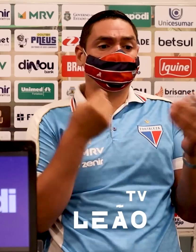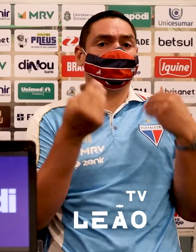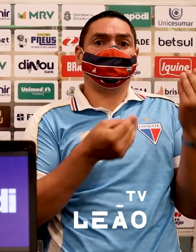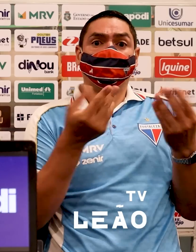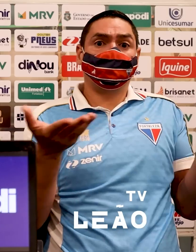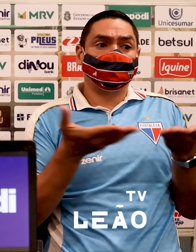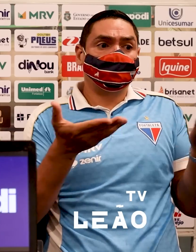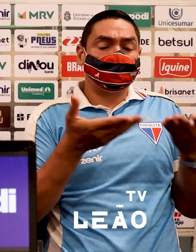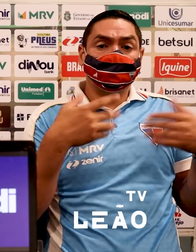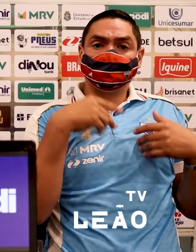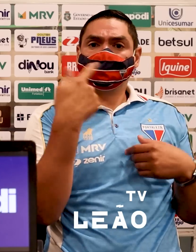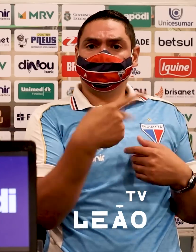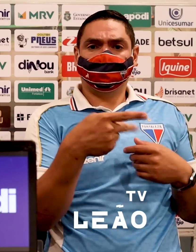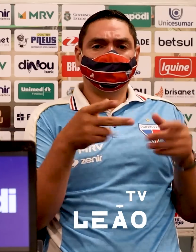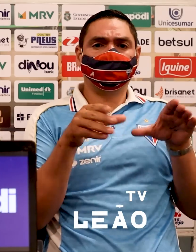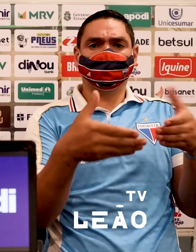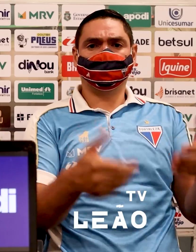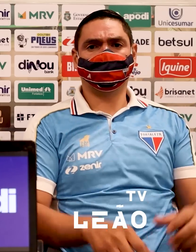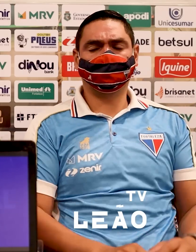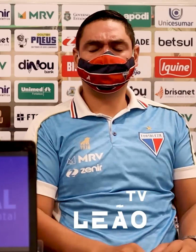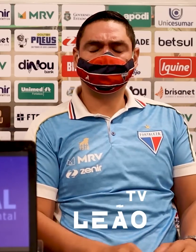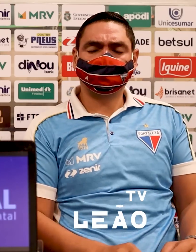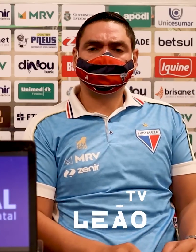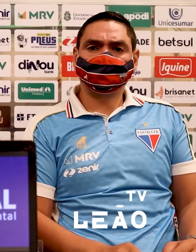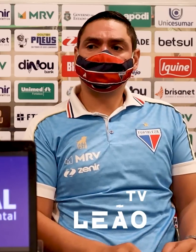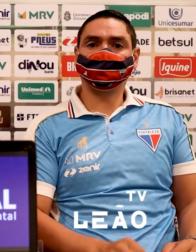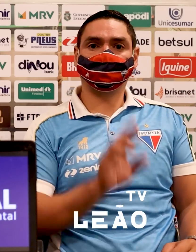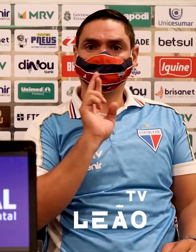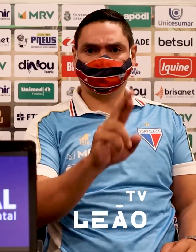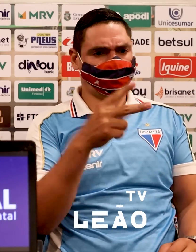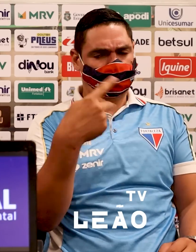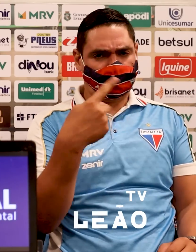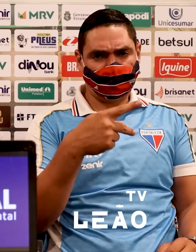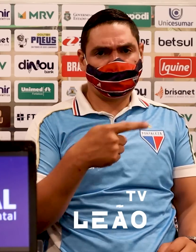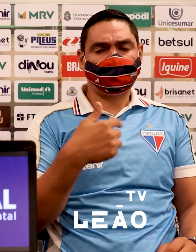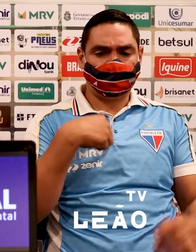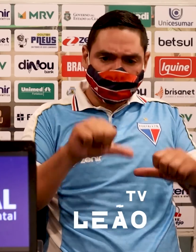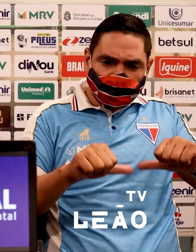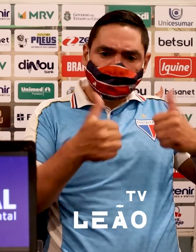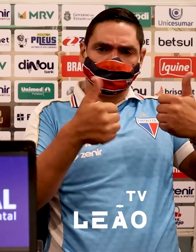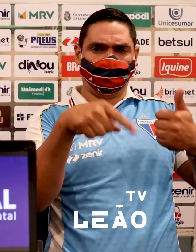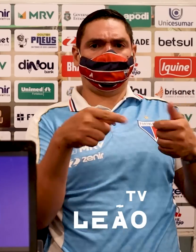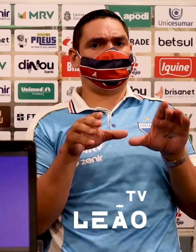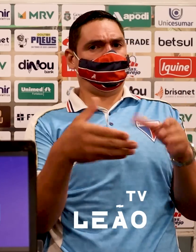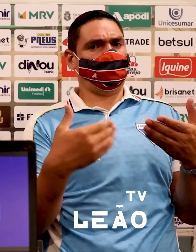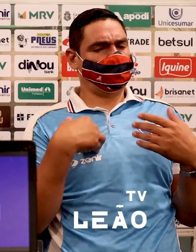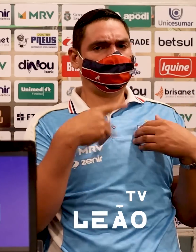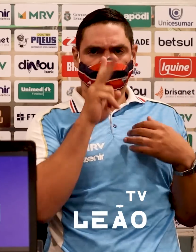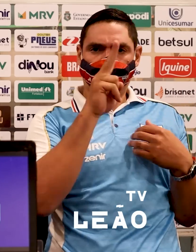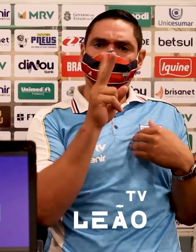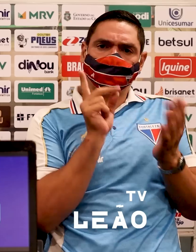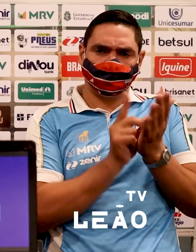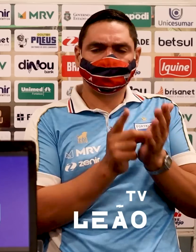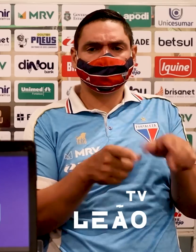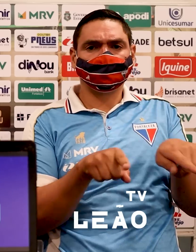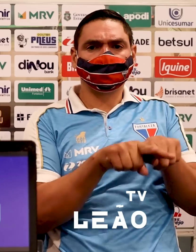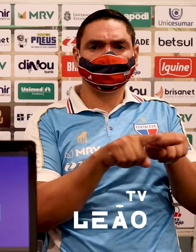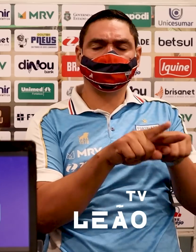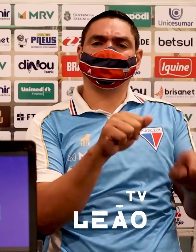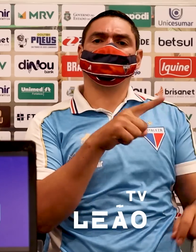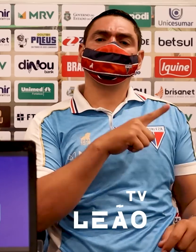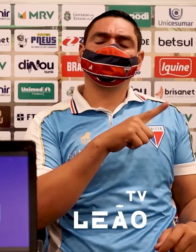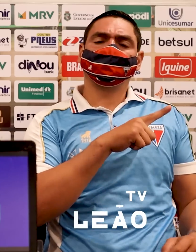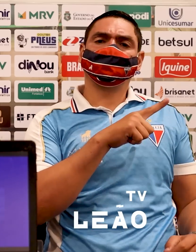queda de confiança da equipe? Não, a confiança da equipe vai seguir alta. A confiança da equipe.